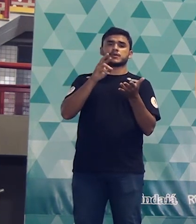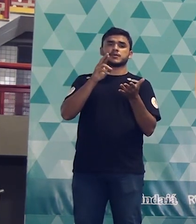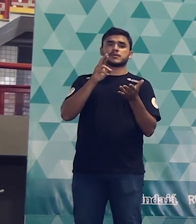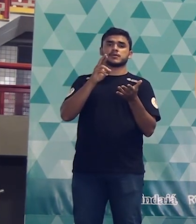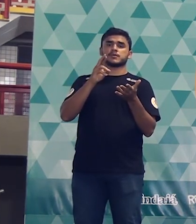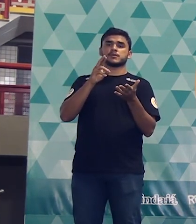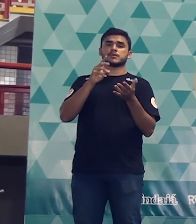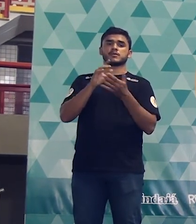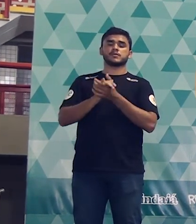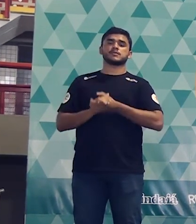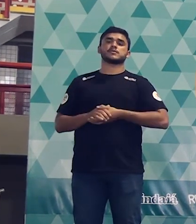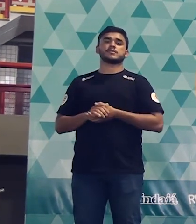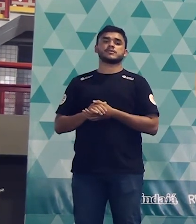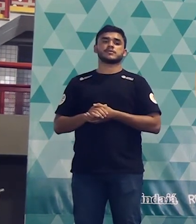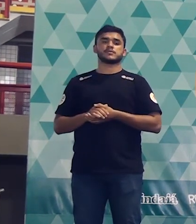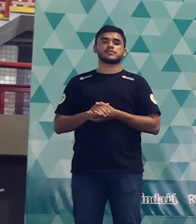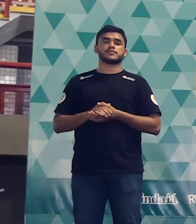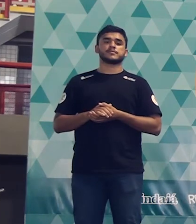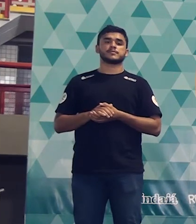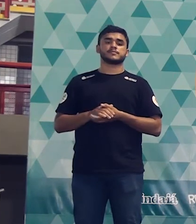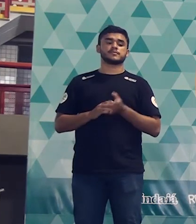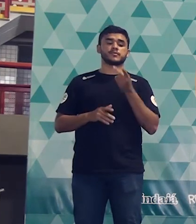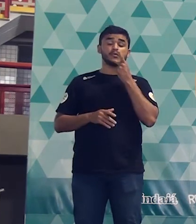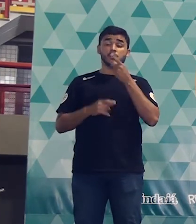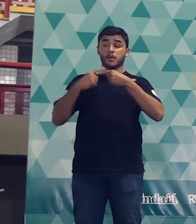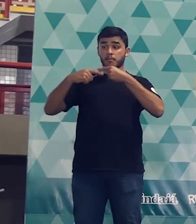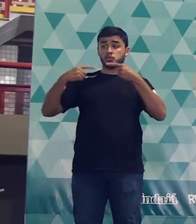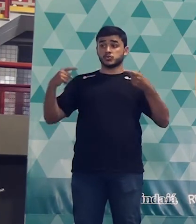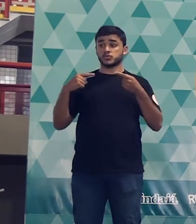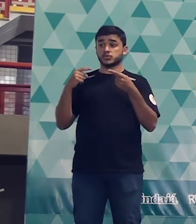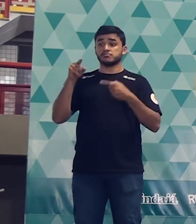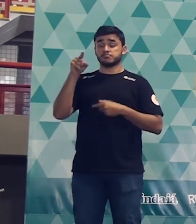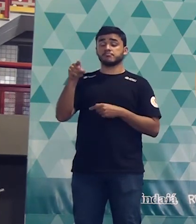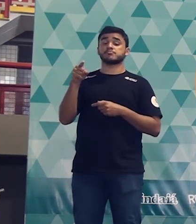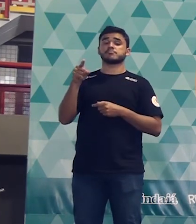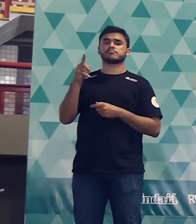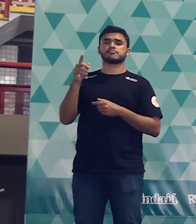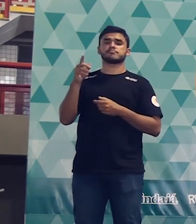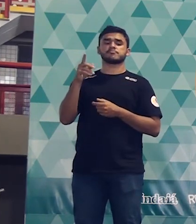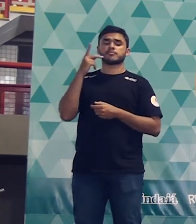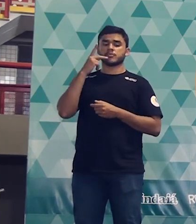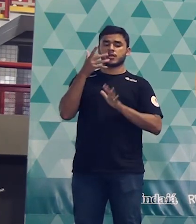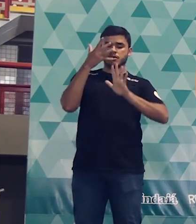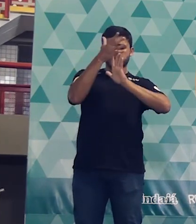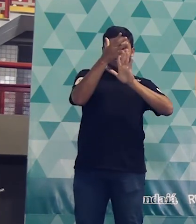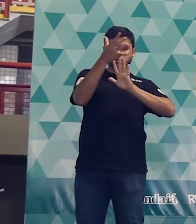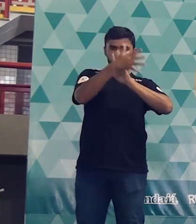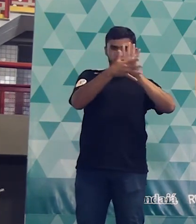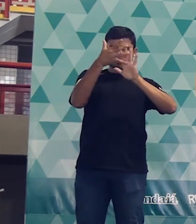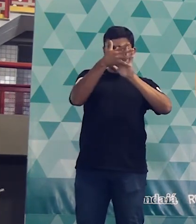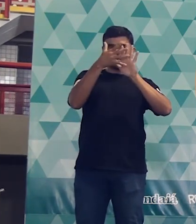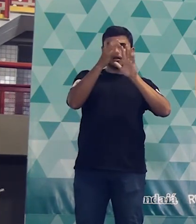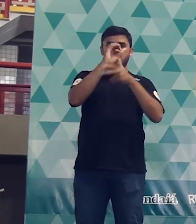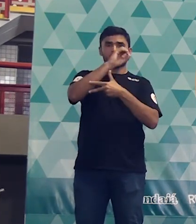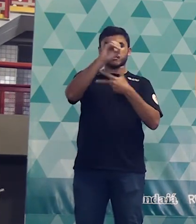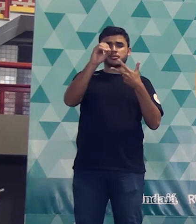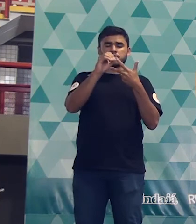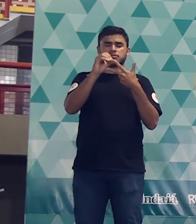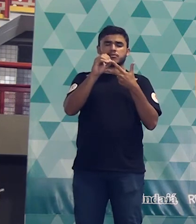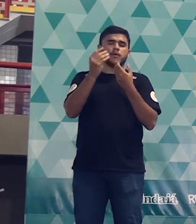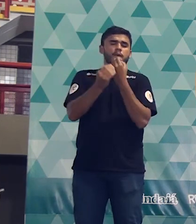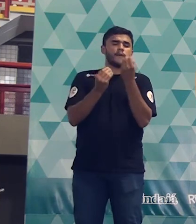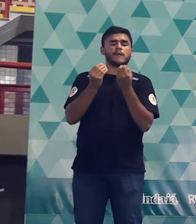bola, né? A apostila de vocês, nesta aula, também fala sobre relações entre textos no Enem. E aí eu